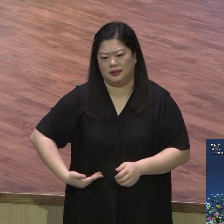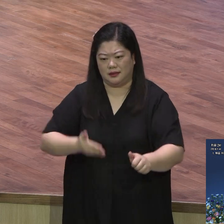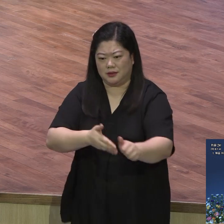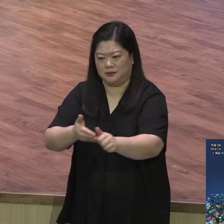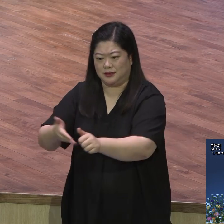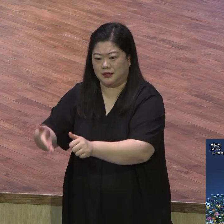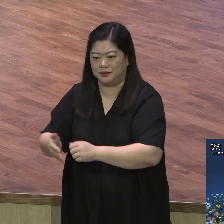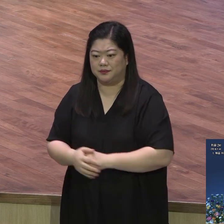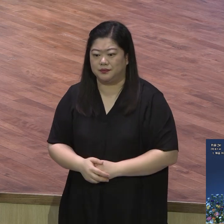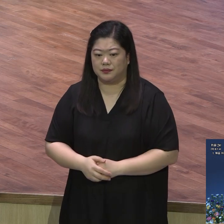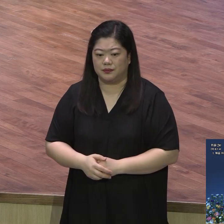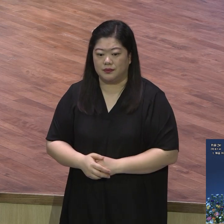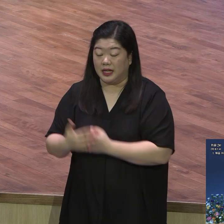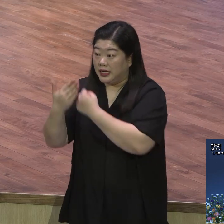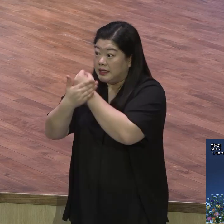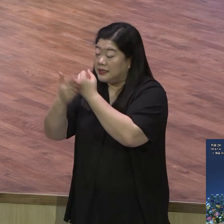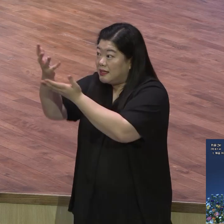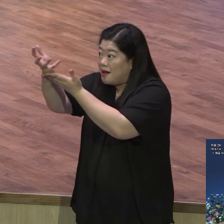그런 처음이 있어야 돼요.